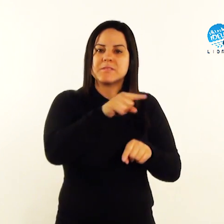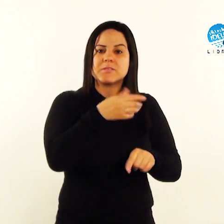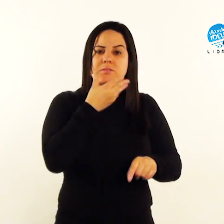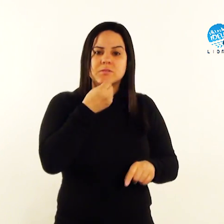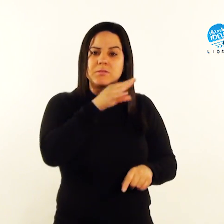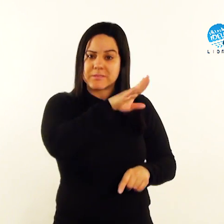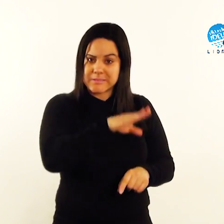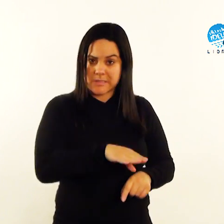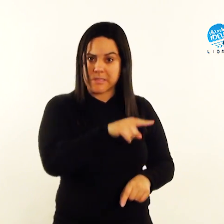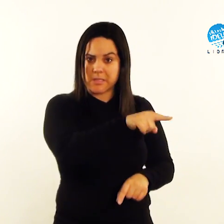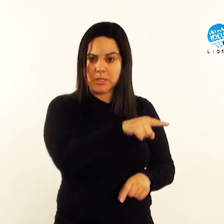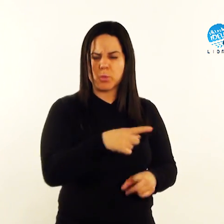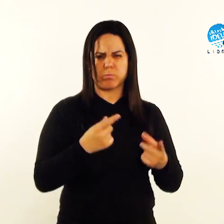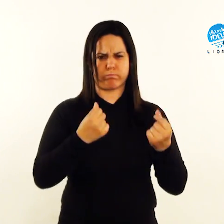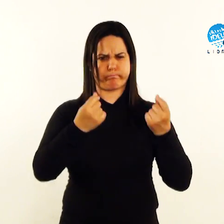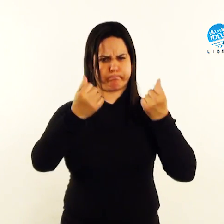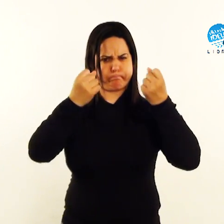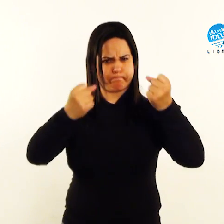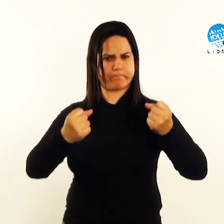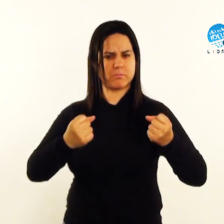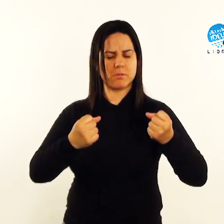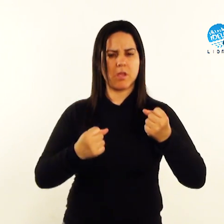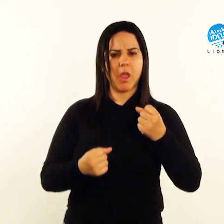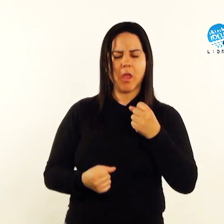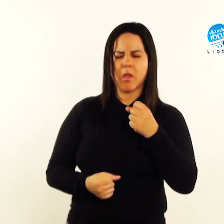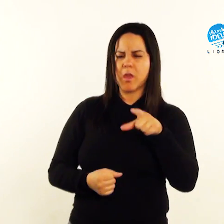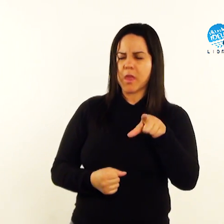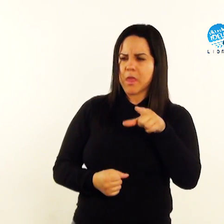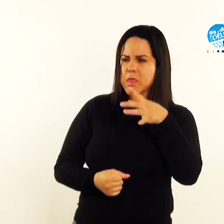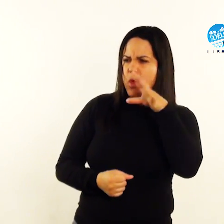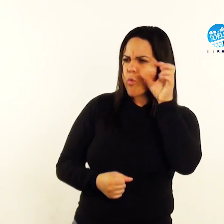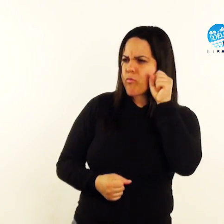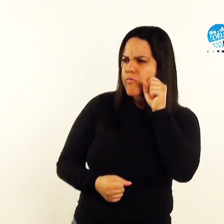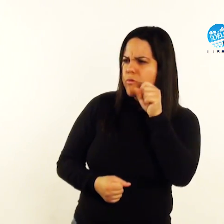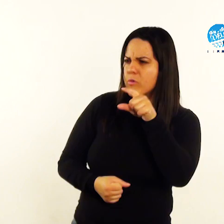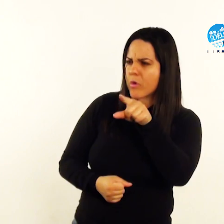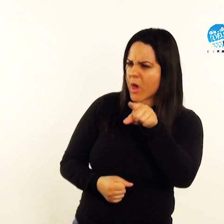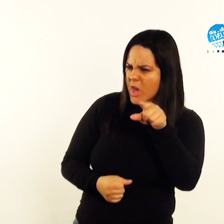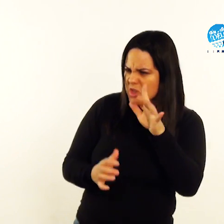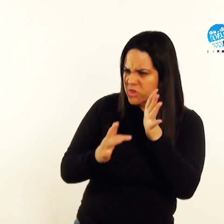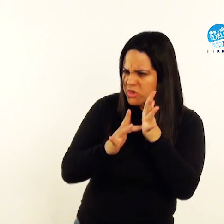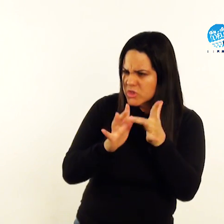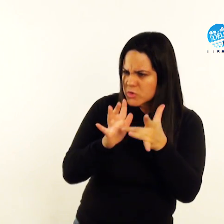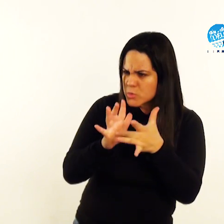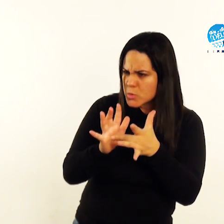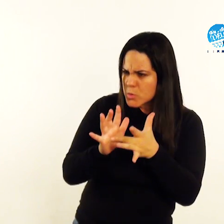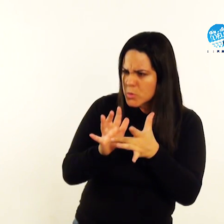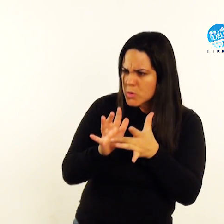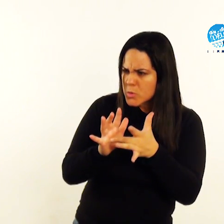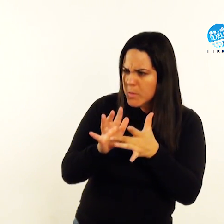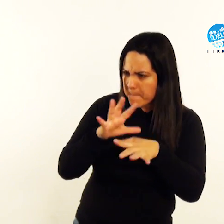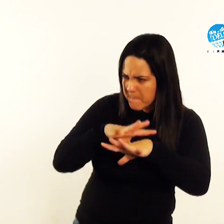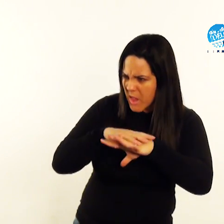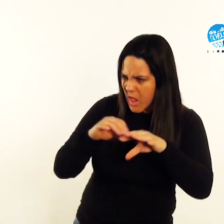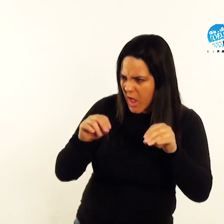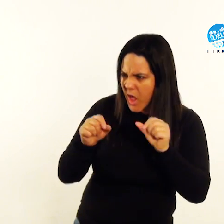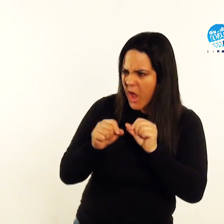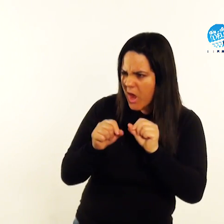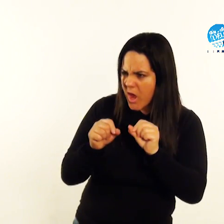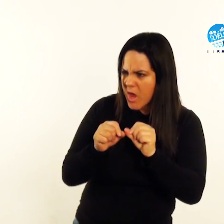rico e poderoso ouviu falar de Jesus, ele fez 2 coisas que pessoas da